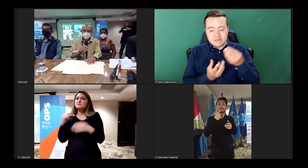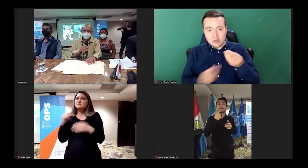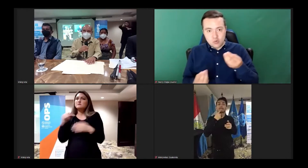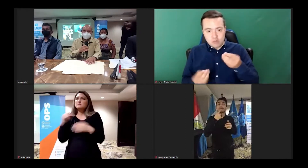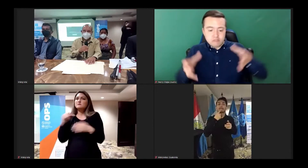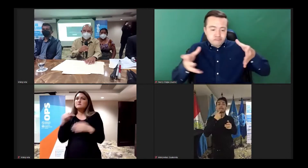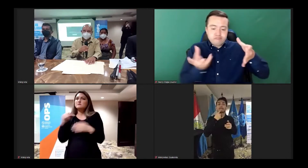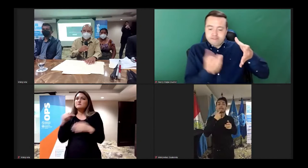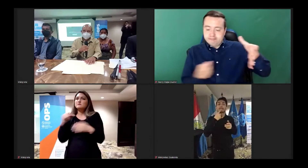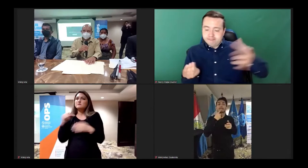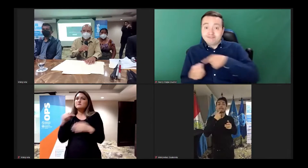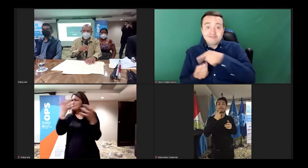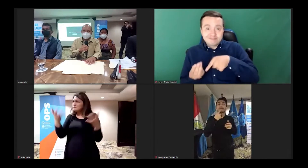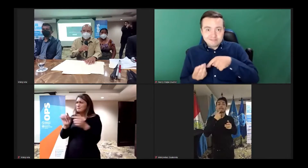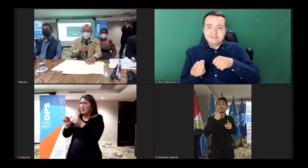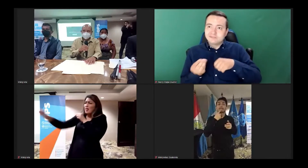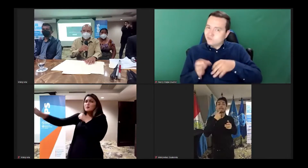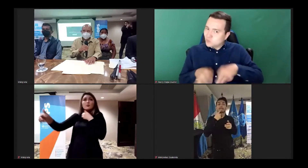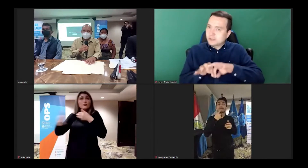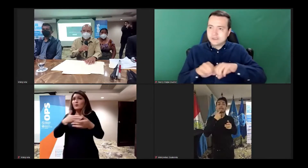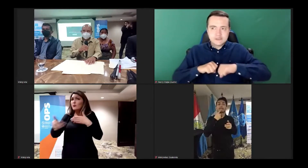momento oportuno.